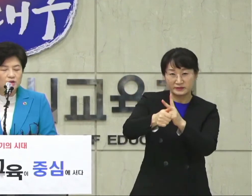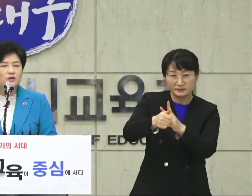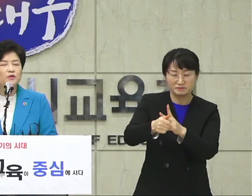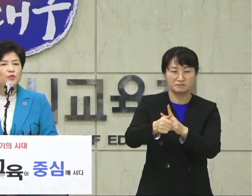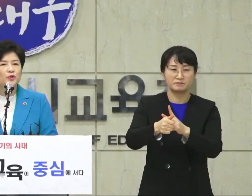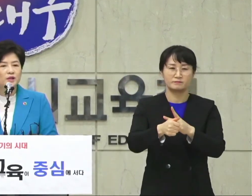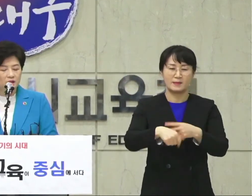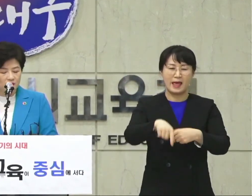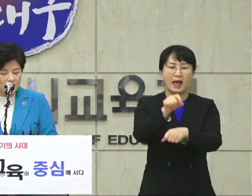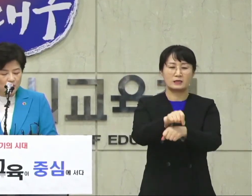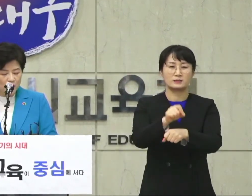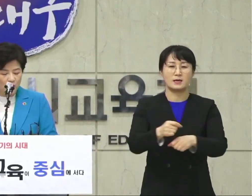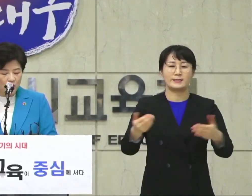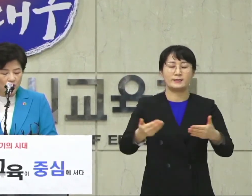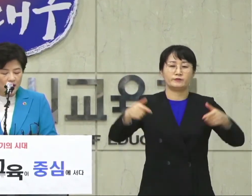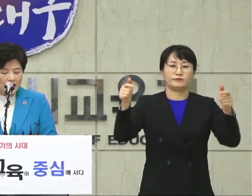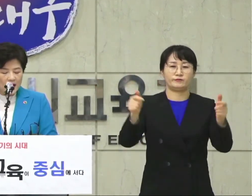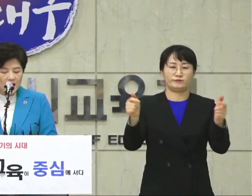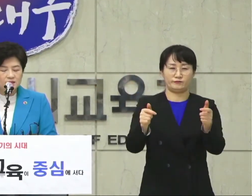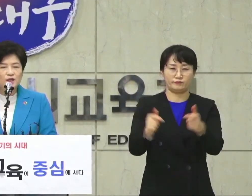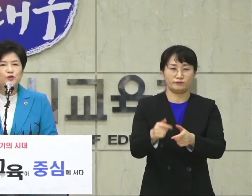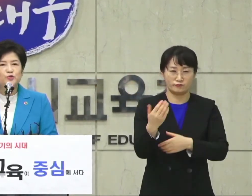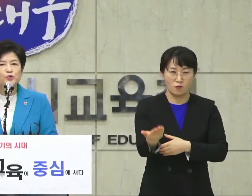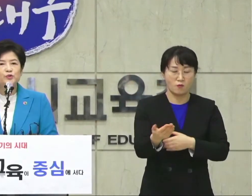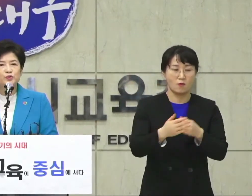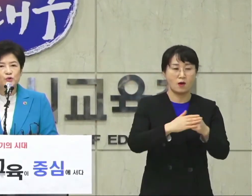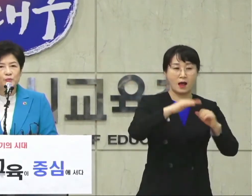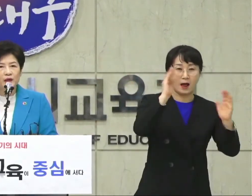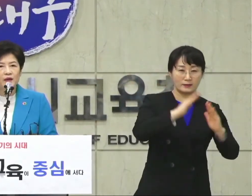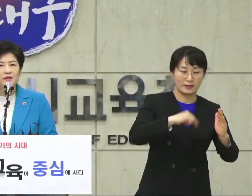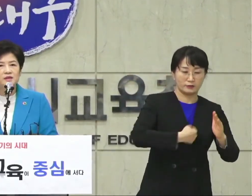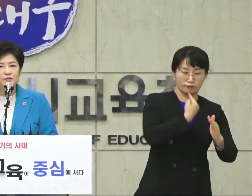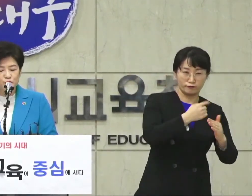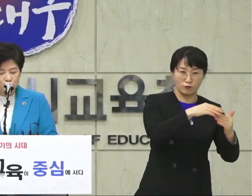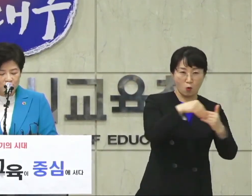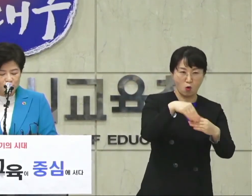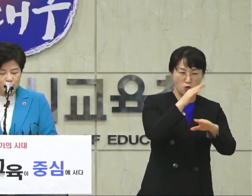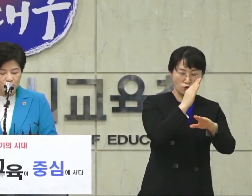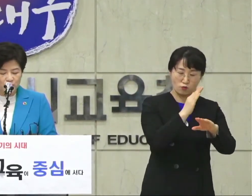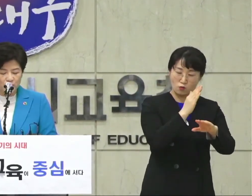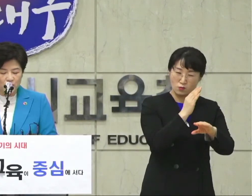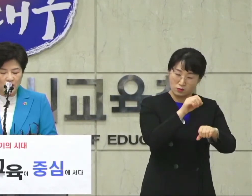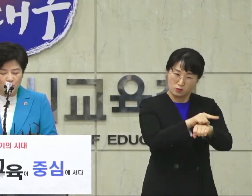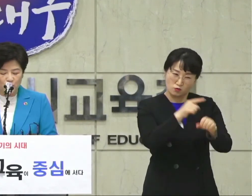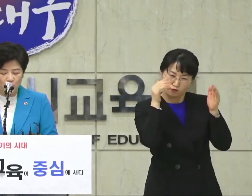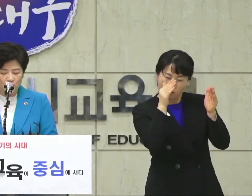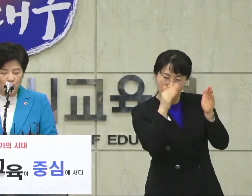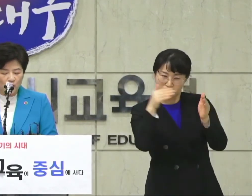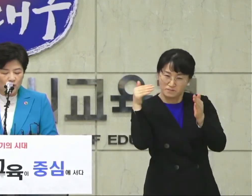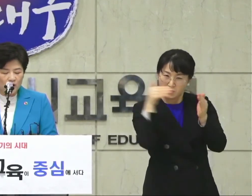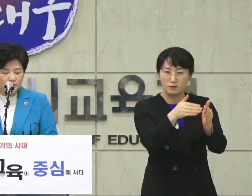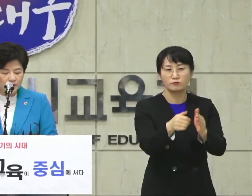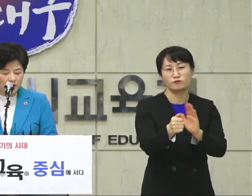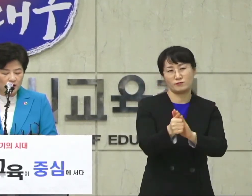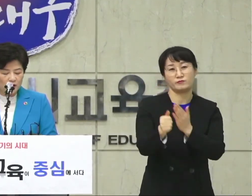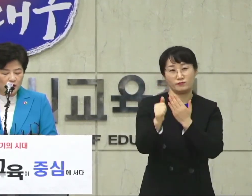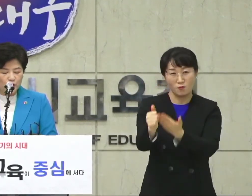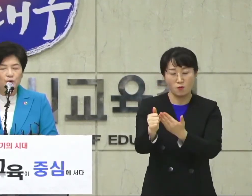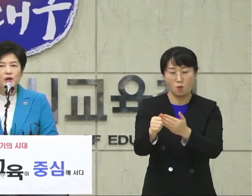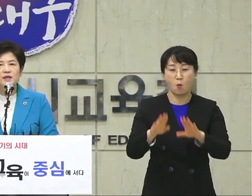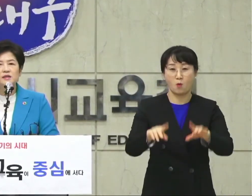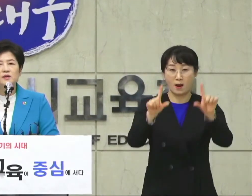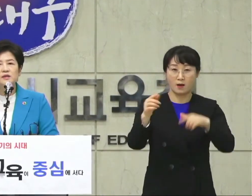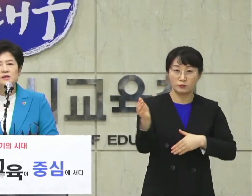선생님들의 행정 업무를 경감하고 학생 주도 수업에 집중할 수 있도록 하고